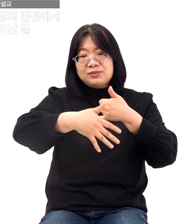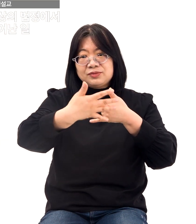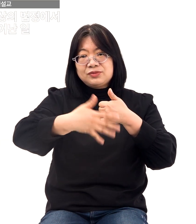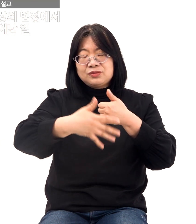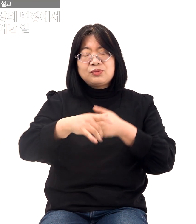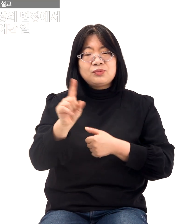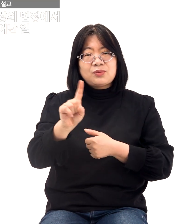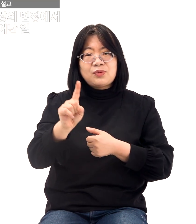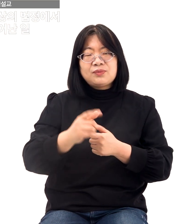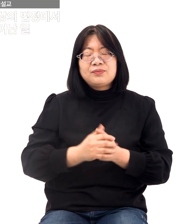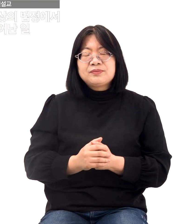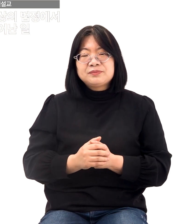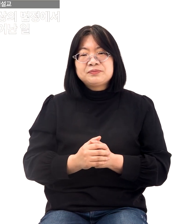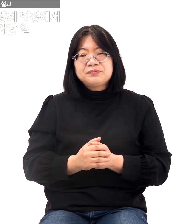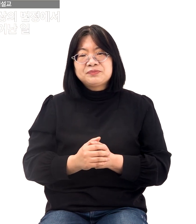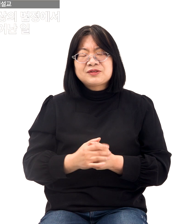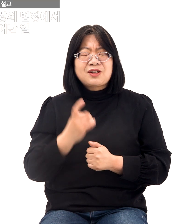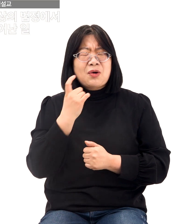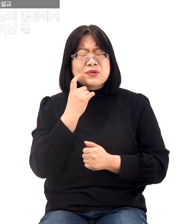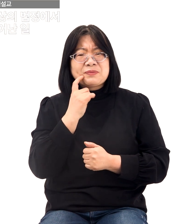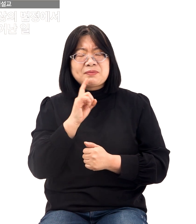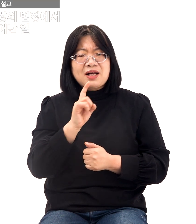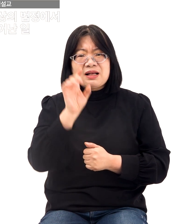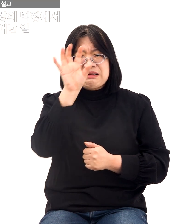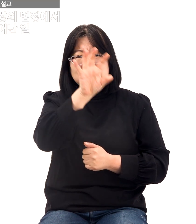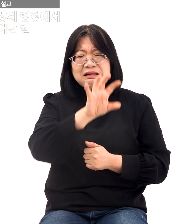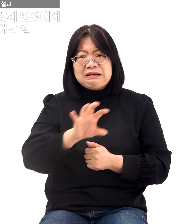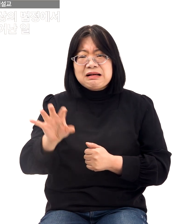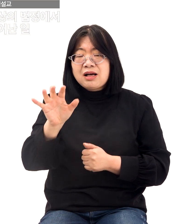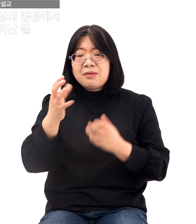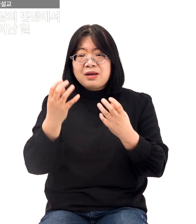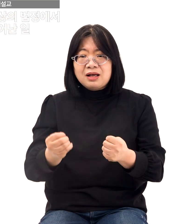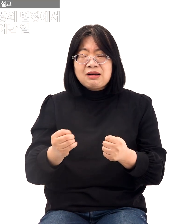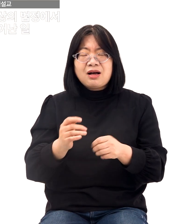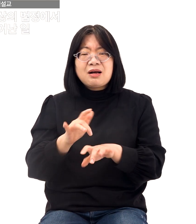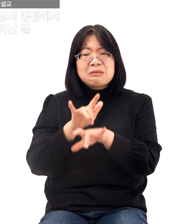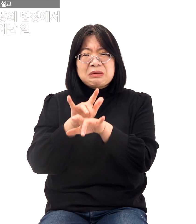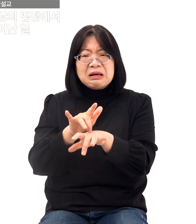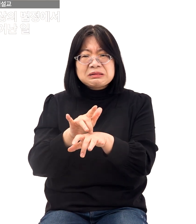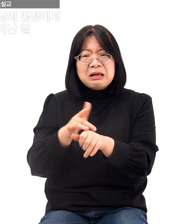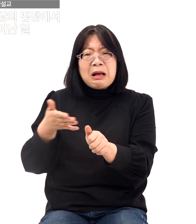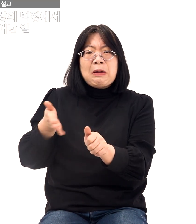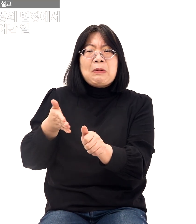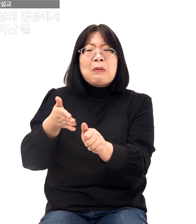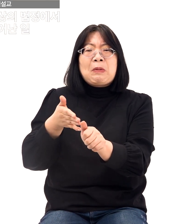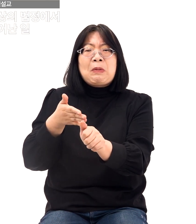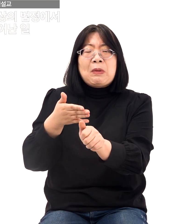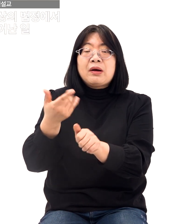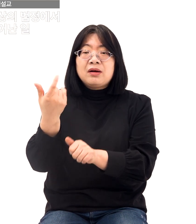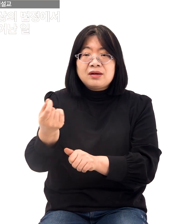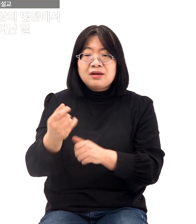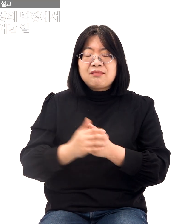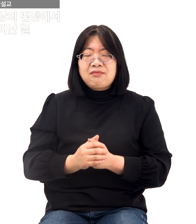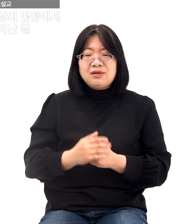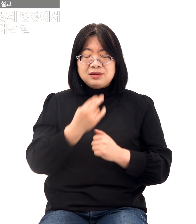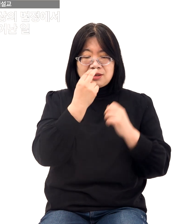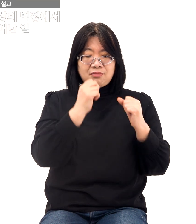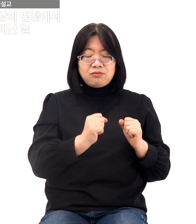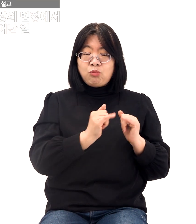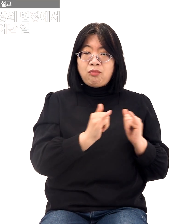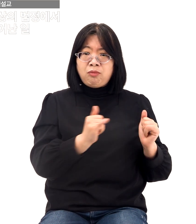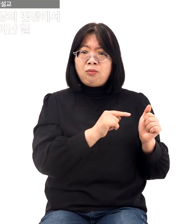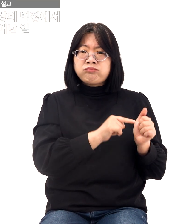얼마나 시퍼런 거짓말들이 많아요. 그게 다 마귀짓이에요. 멀쩡한 살아있는